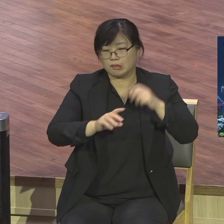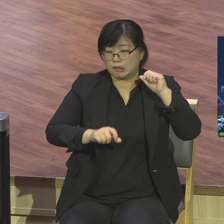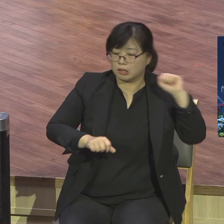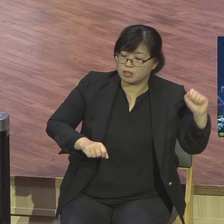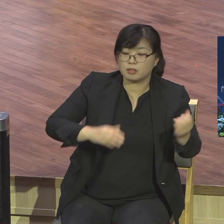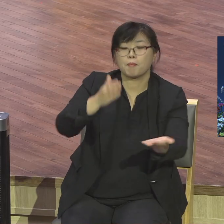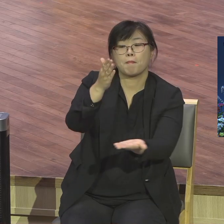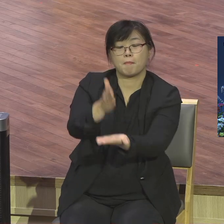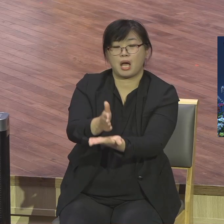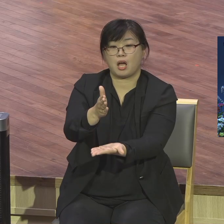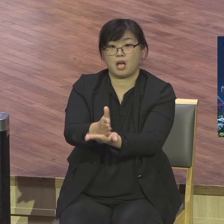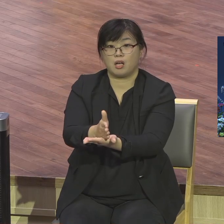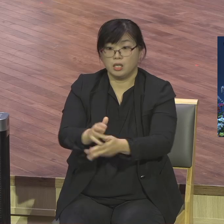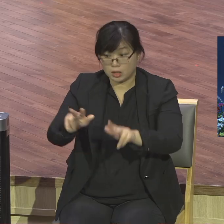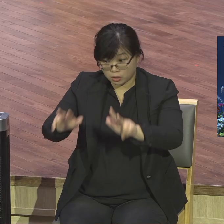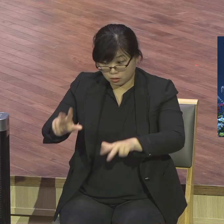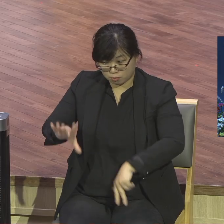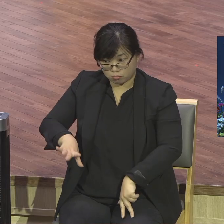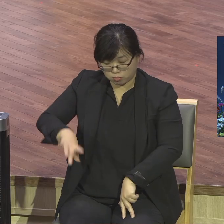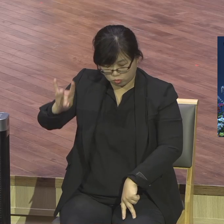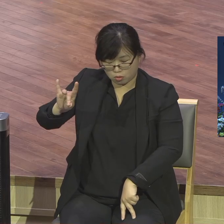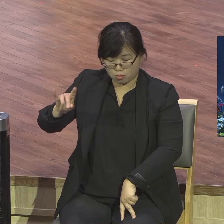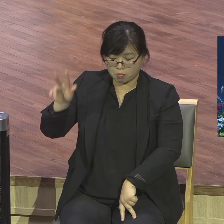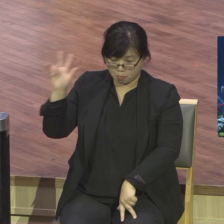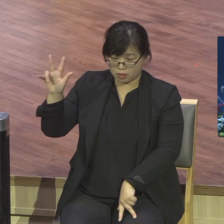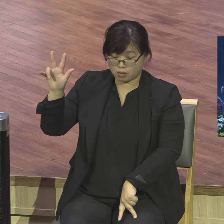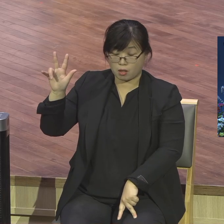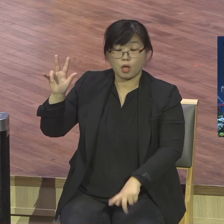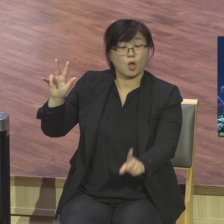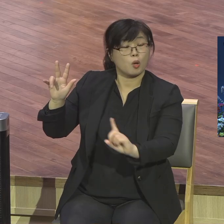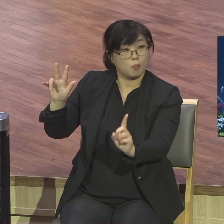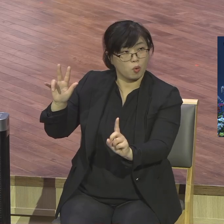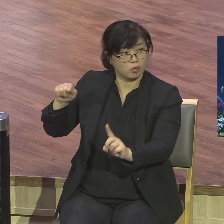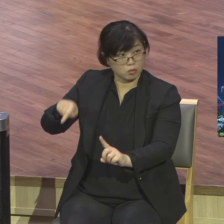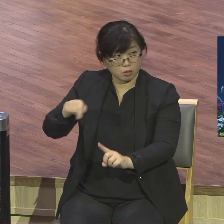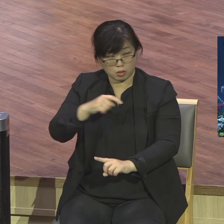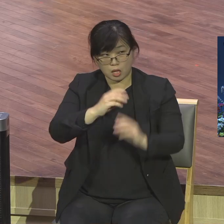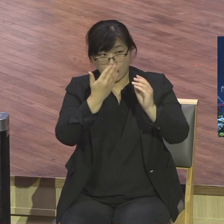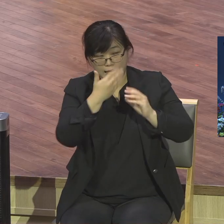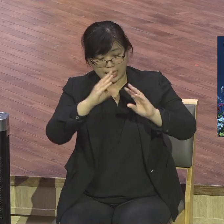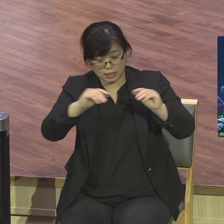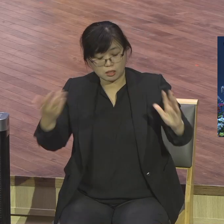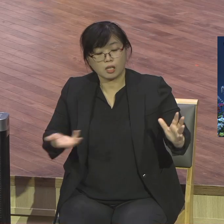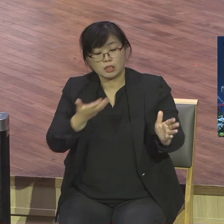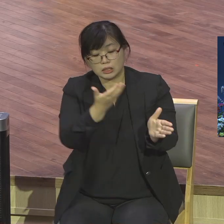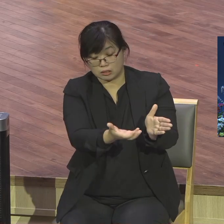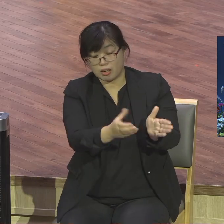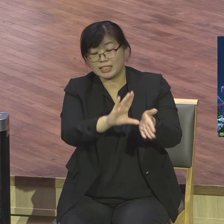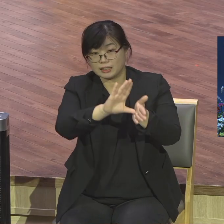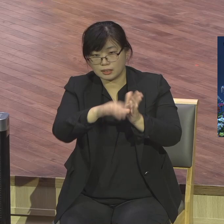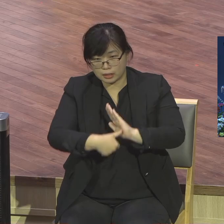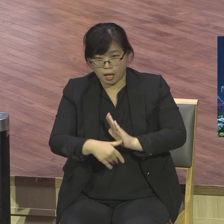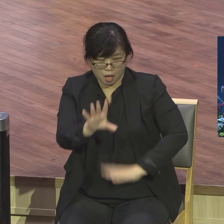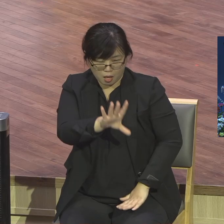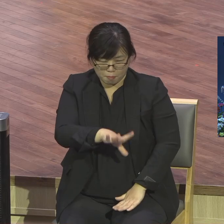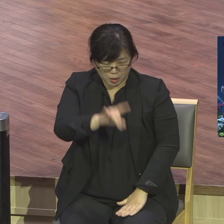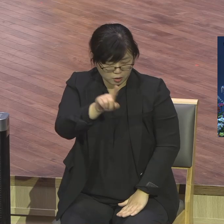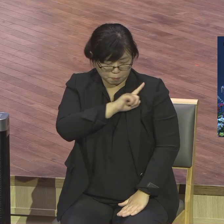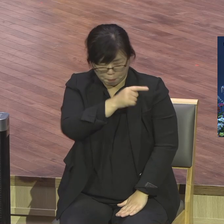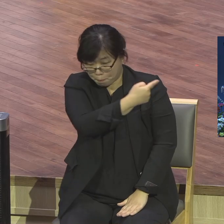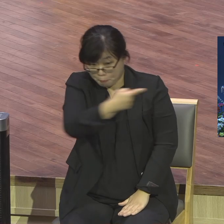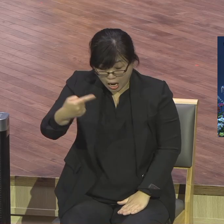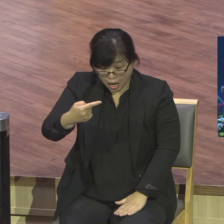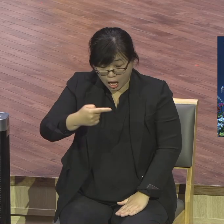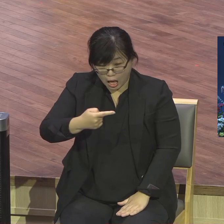우상신을 섬기는 재단들을 다 헐어버리고 우상을 다 깨버리고